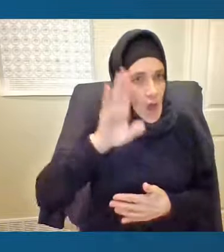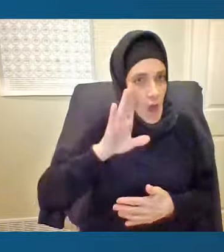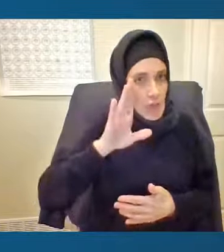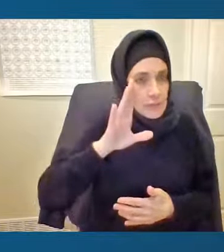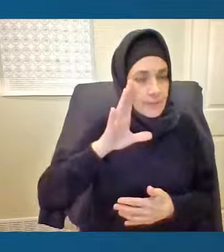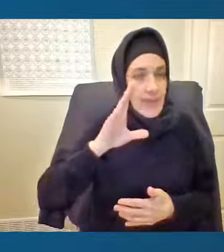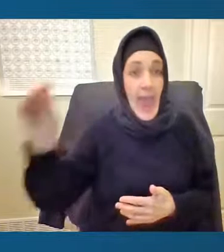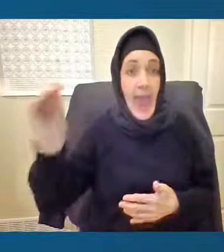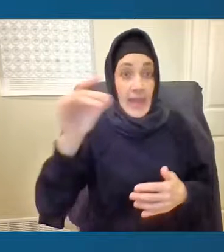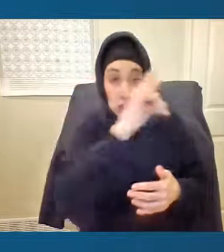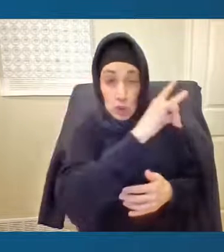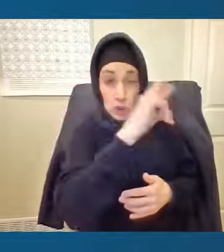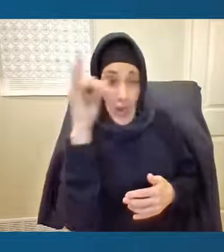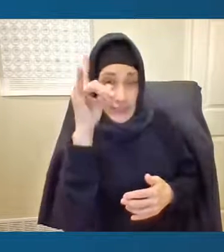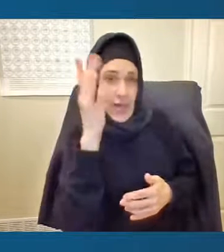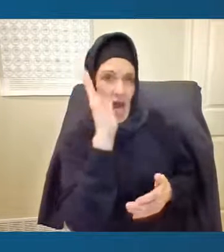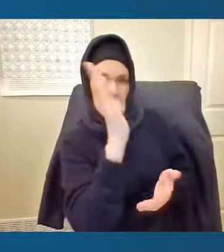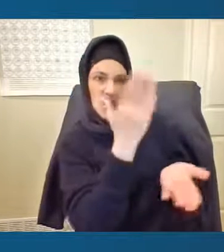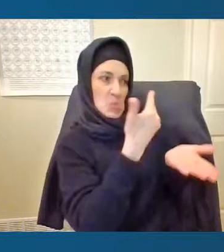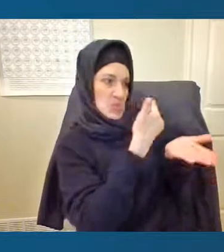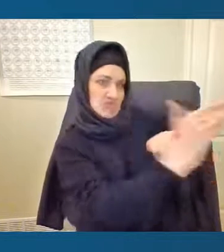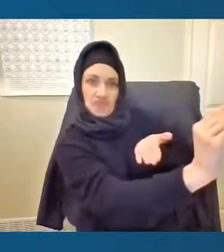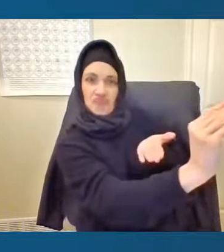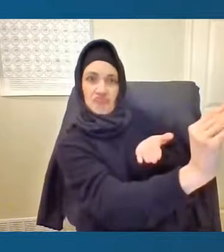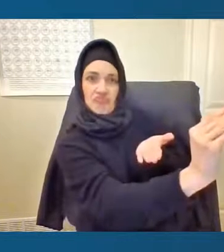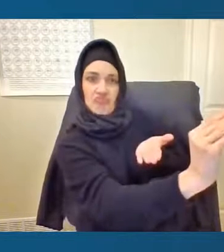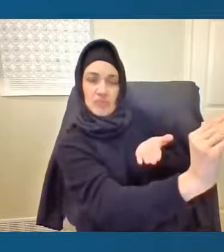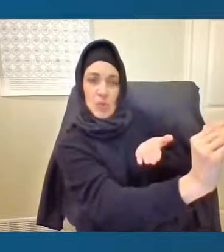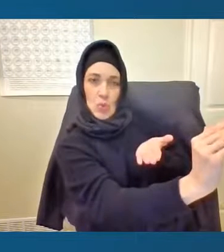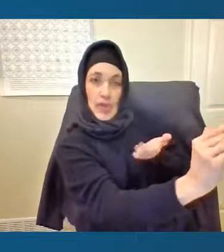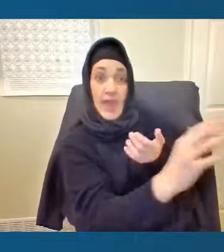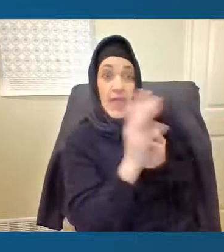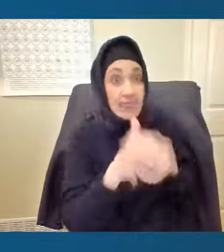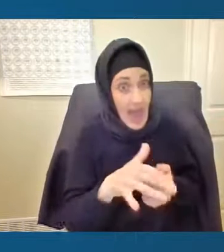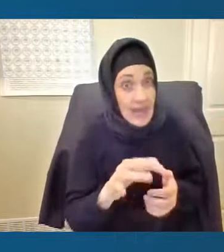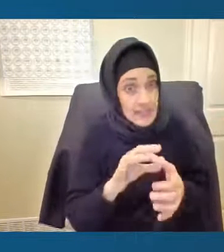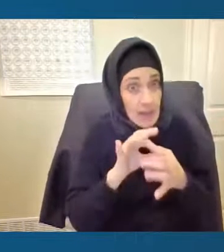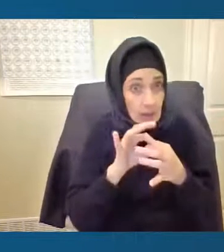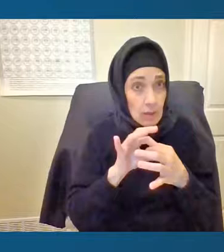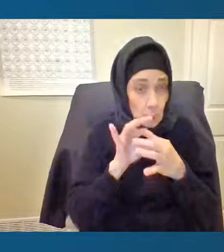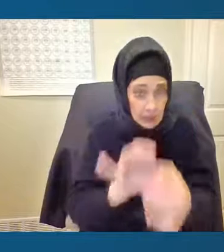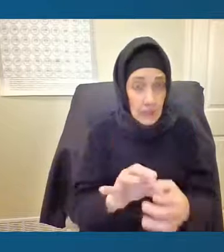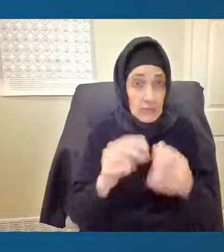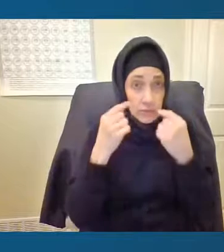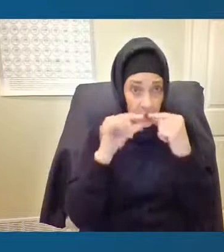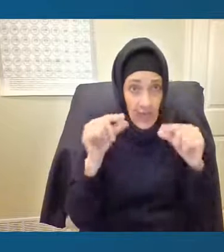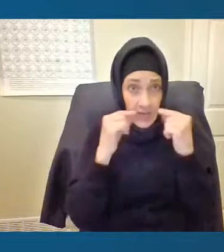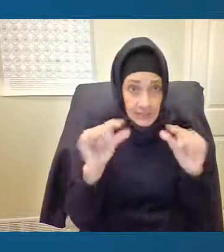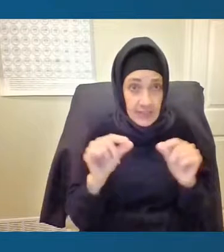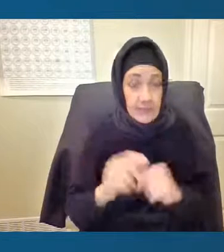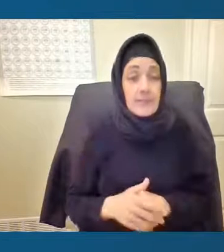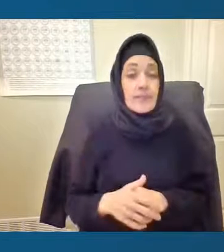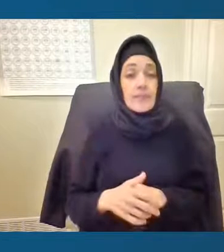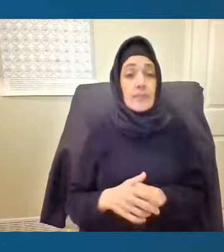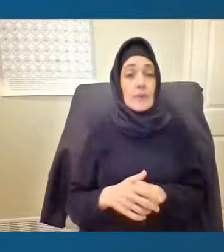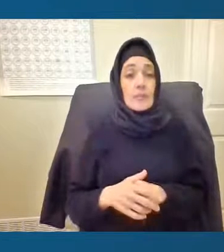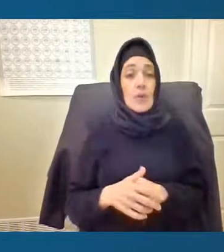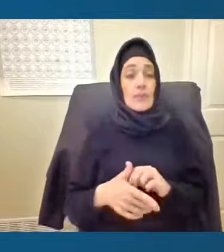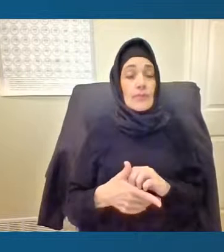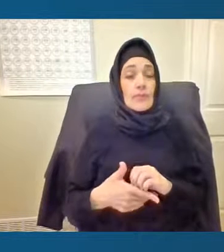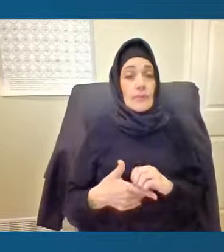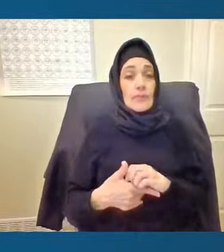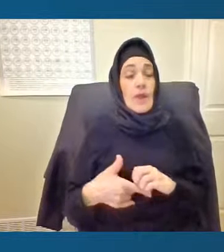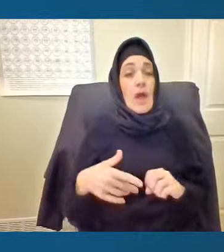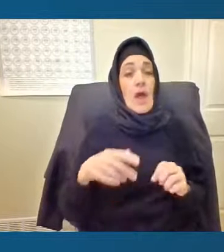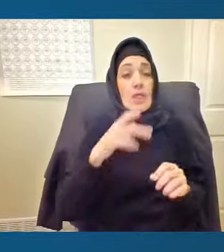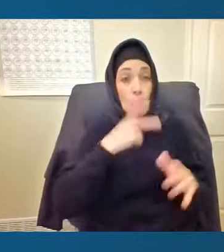it pushes shaytan away. This is based on a hadith. The Prophet ﷺ taught us, hannas, right? Alladhi yuwaswisu fi